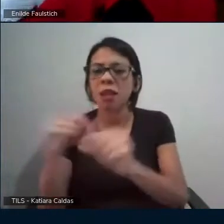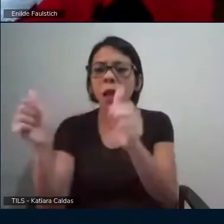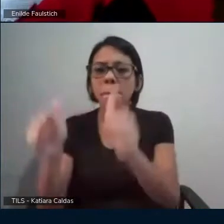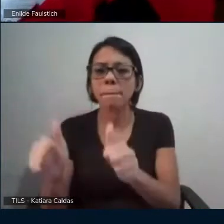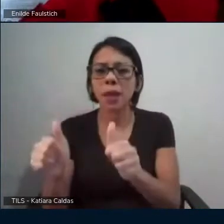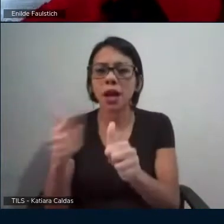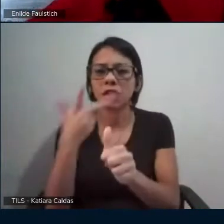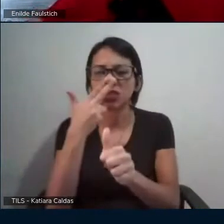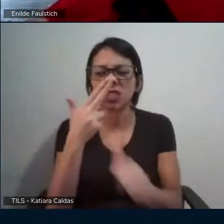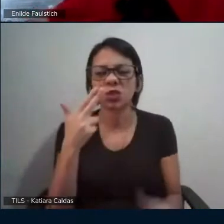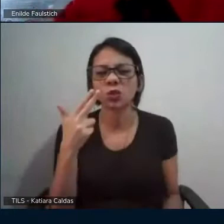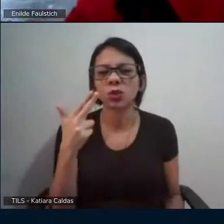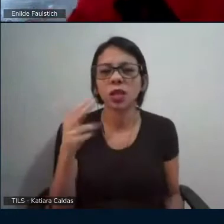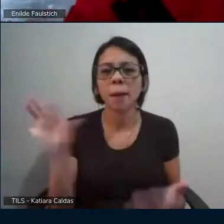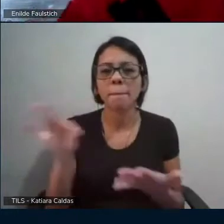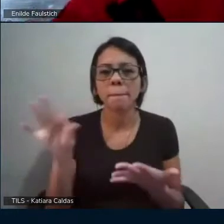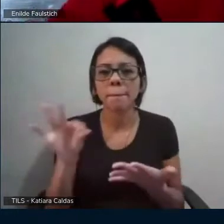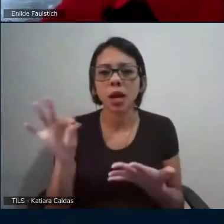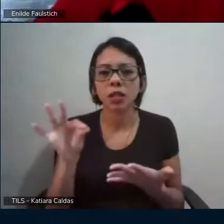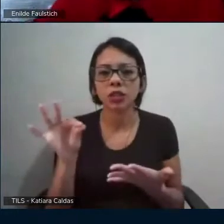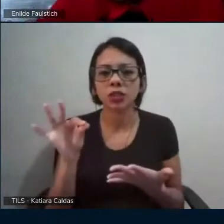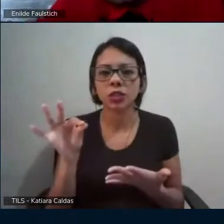na página